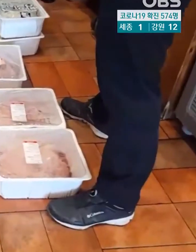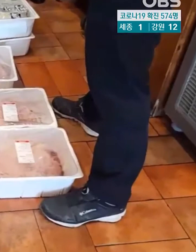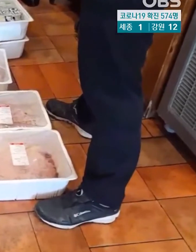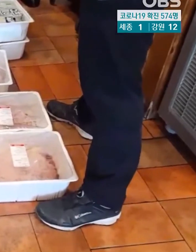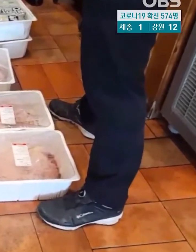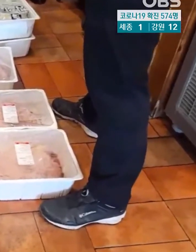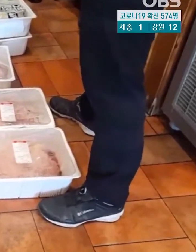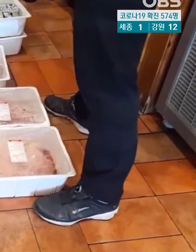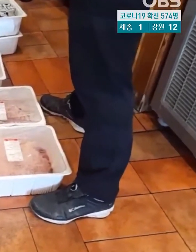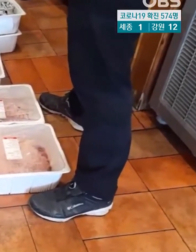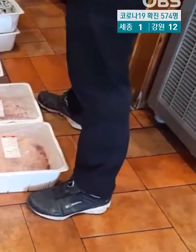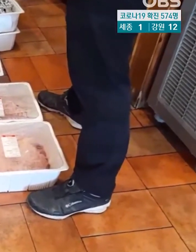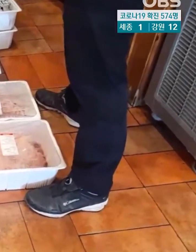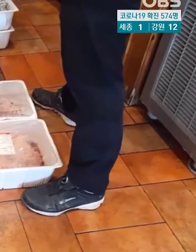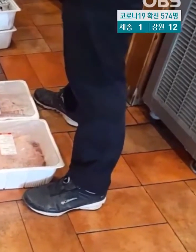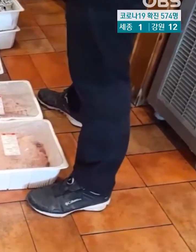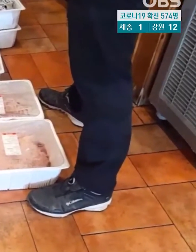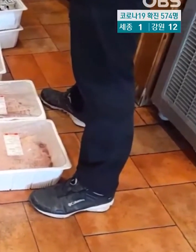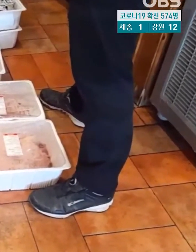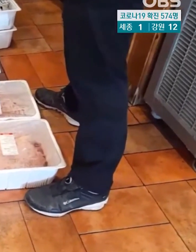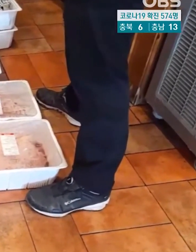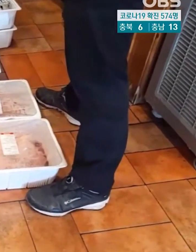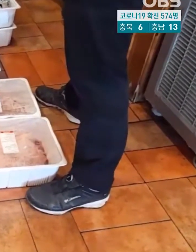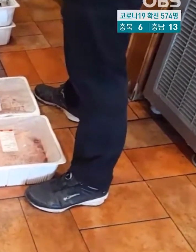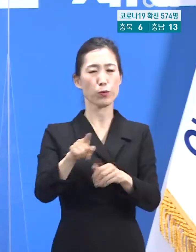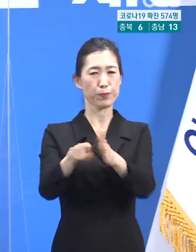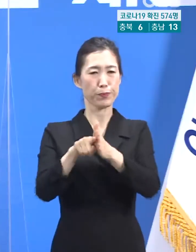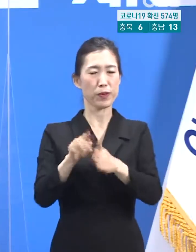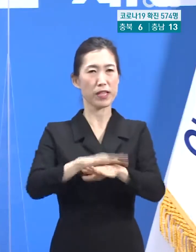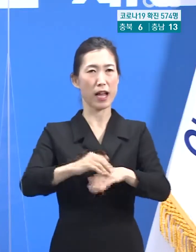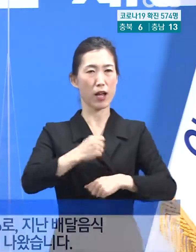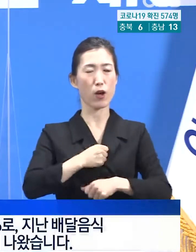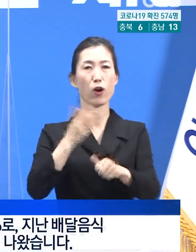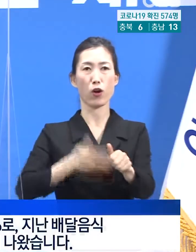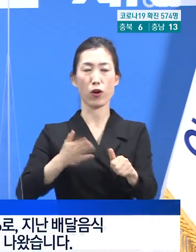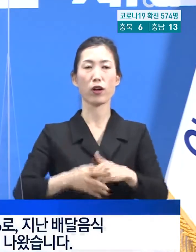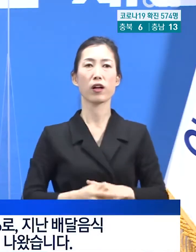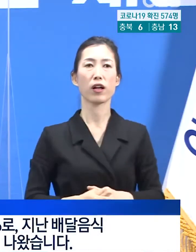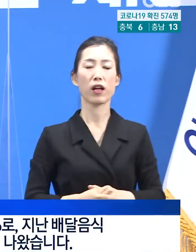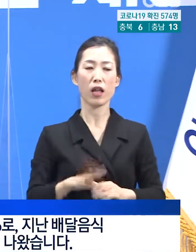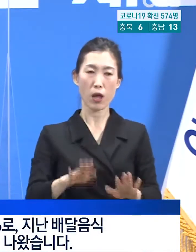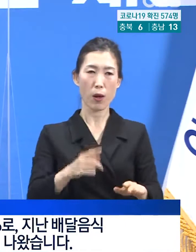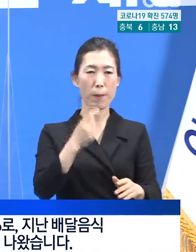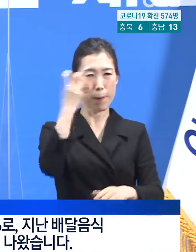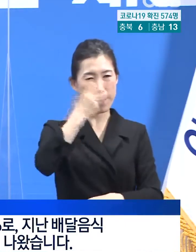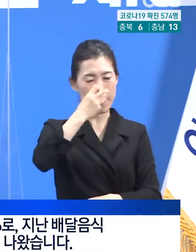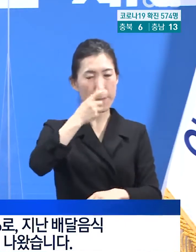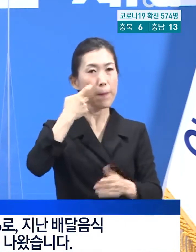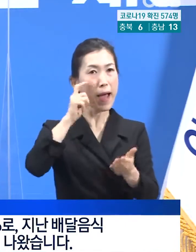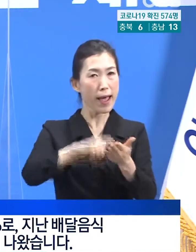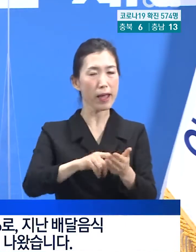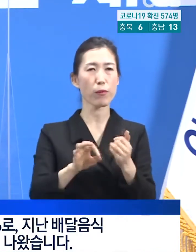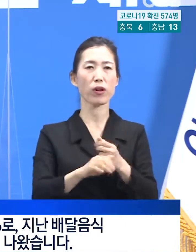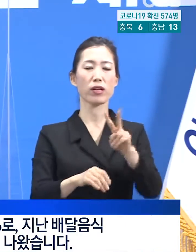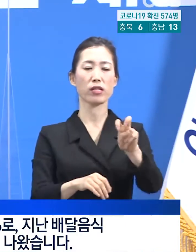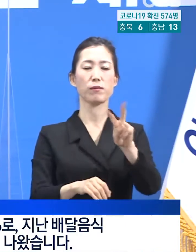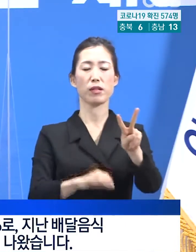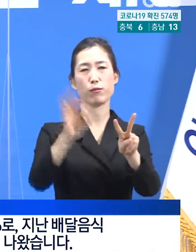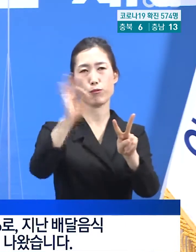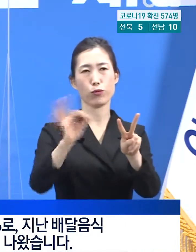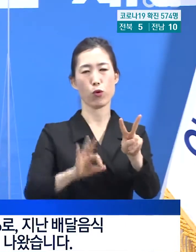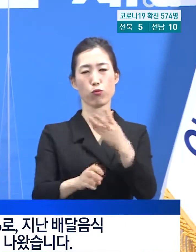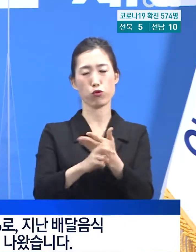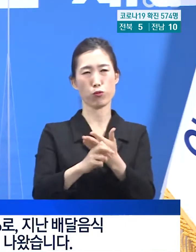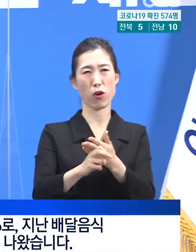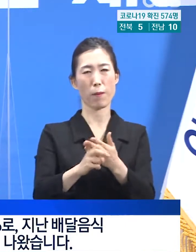있는 원산지 거시 표시도 33건에 달했습니다. 외식 프랜차이즈 불법행위 적발률은 22%로 지난